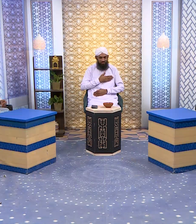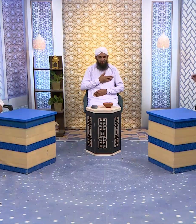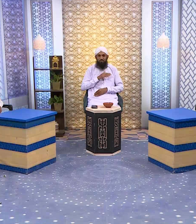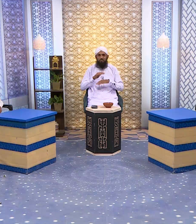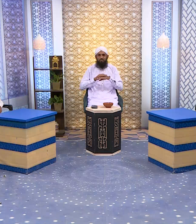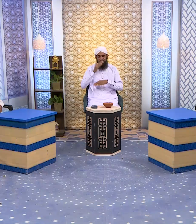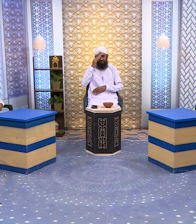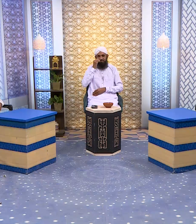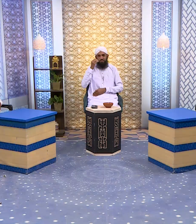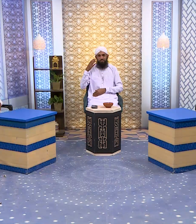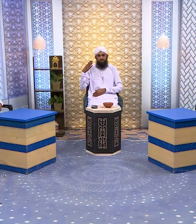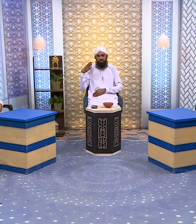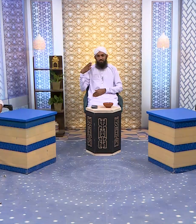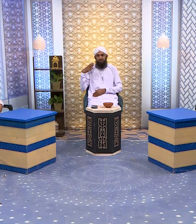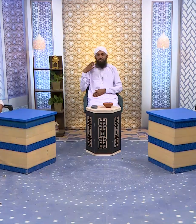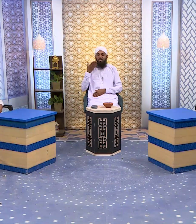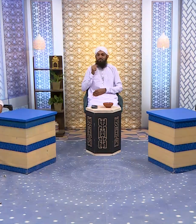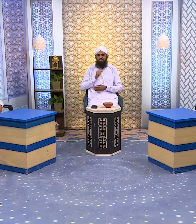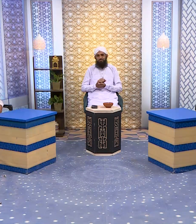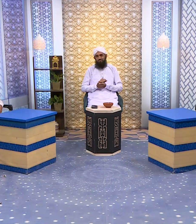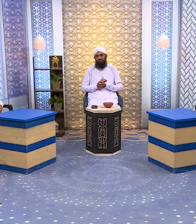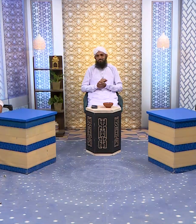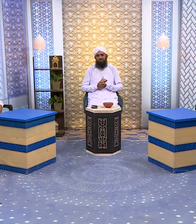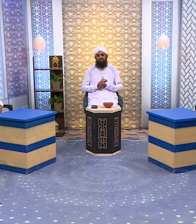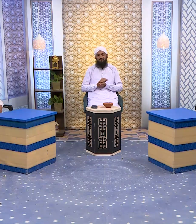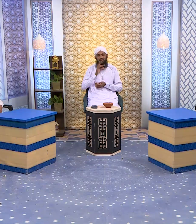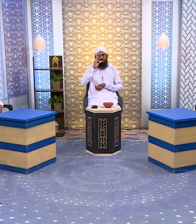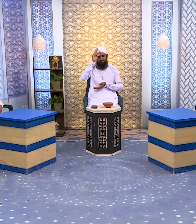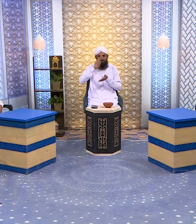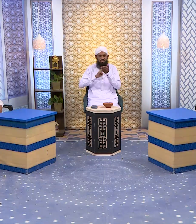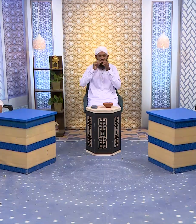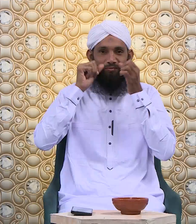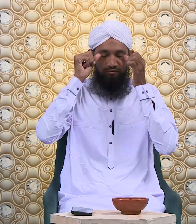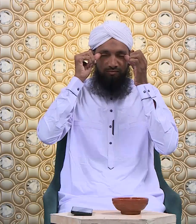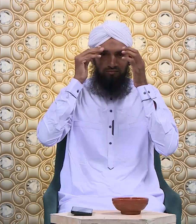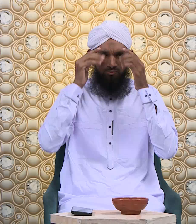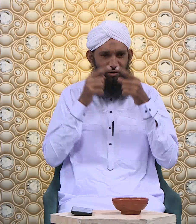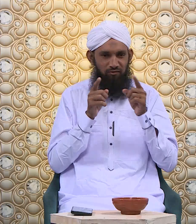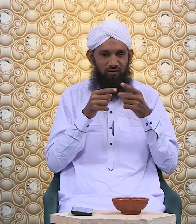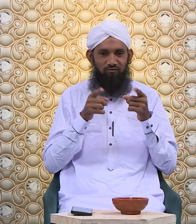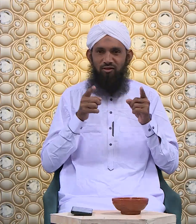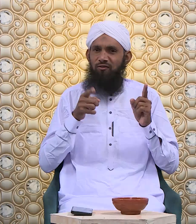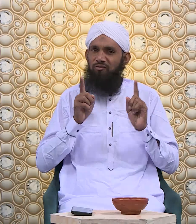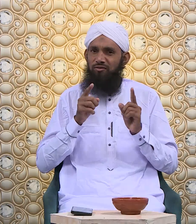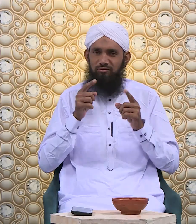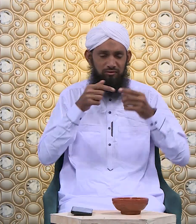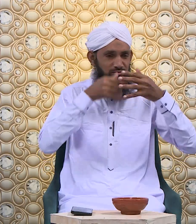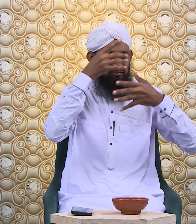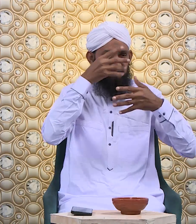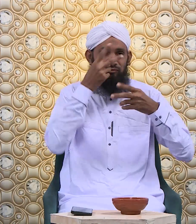پیارے اسلامی بھائیوں نبی کریم صلی اللہ علیہ وآلہ وسلم نے مختلف مواقع پر ان حضرات کی ایسی شان و عزبت